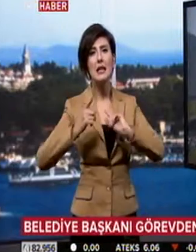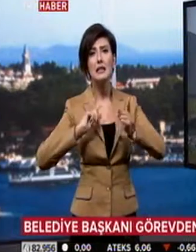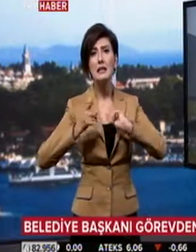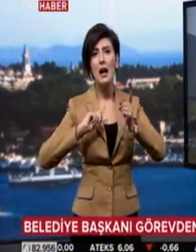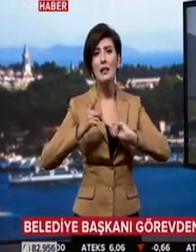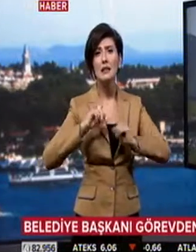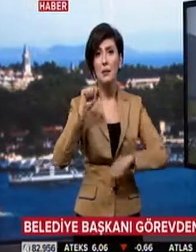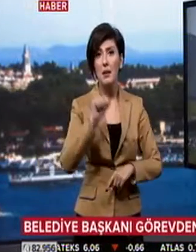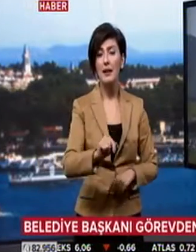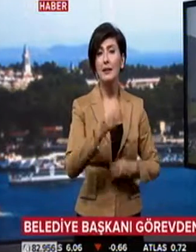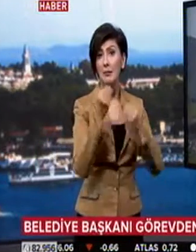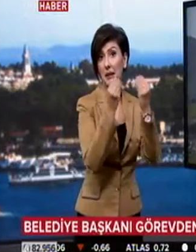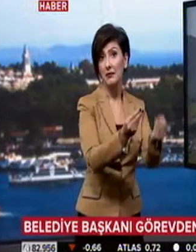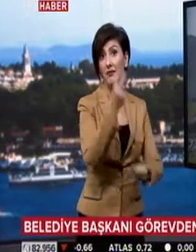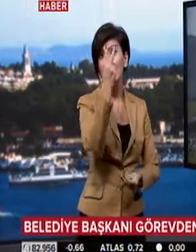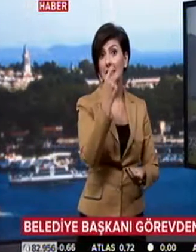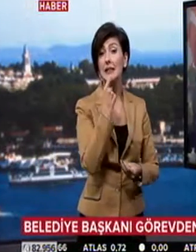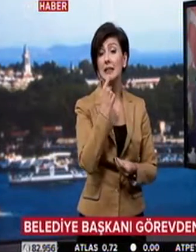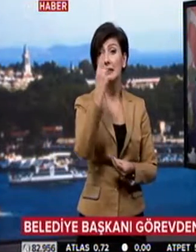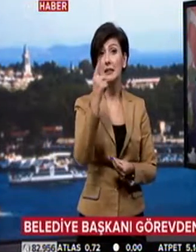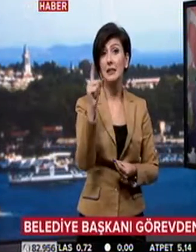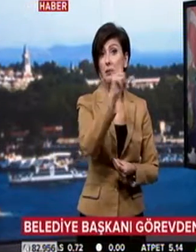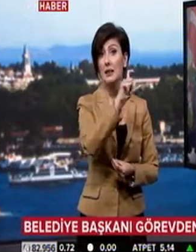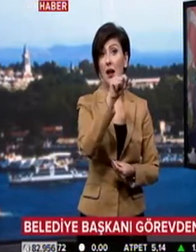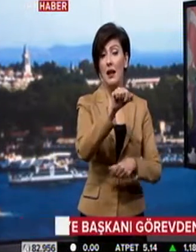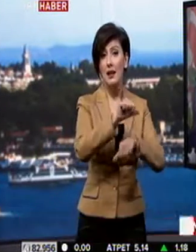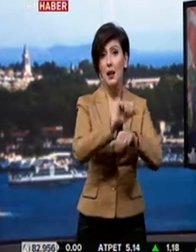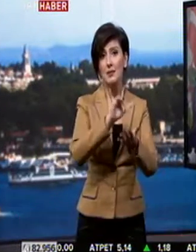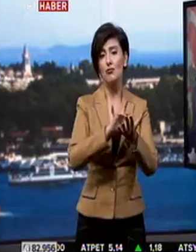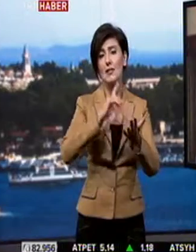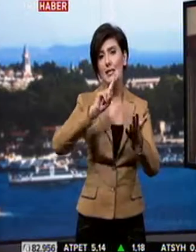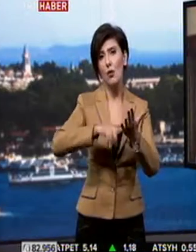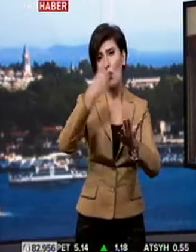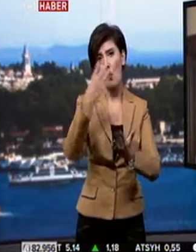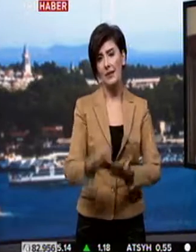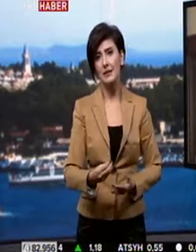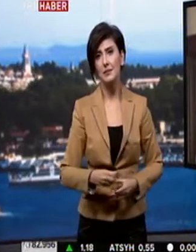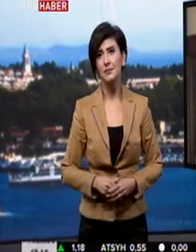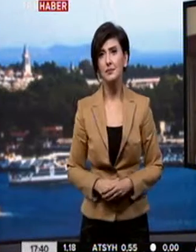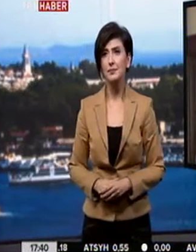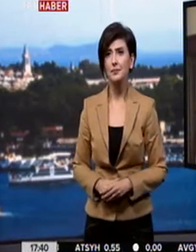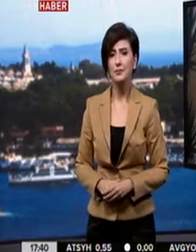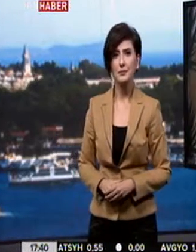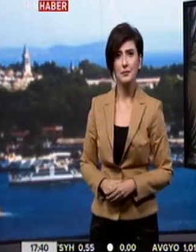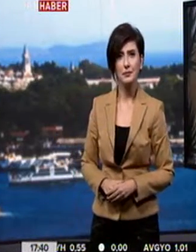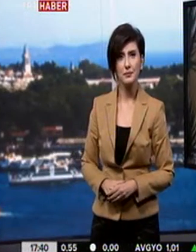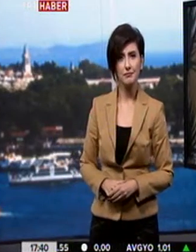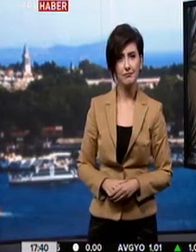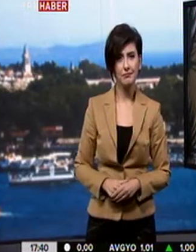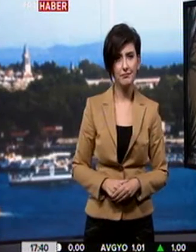itirazın ardından Yargıtay, mahkemenin verdiği 2 yıl 1 aylık hapis cezasını onadı.